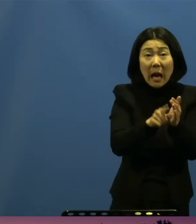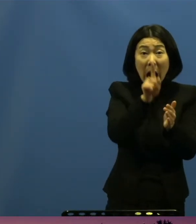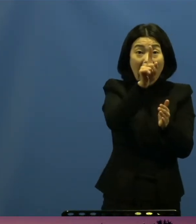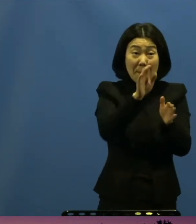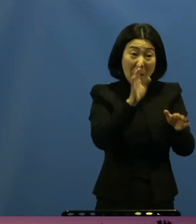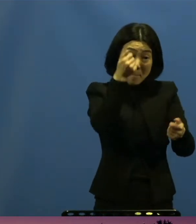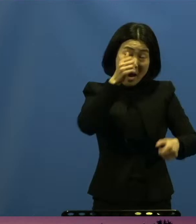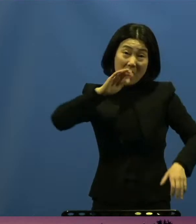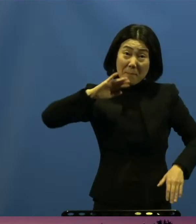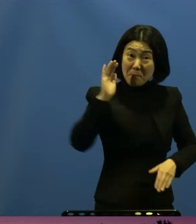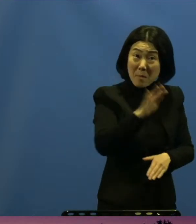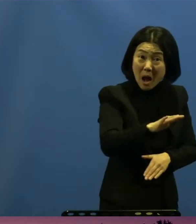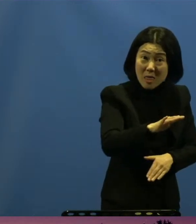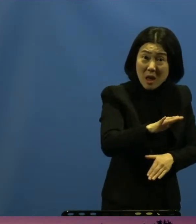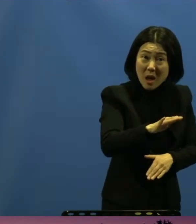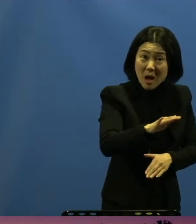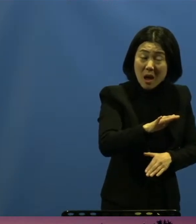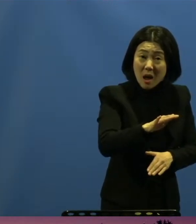않아요.